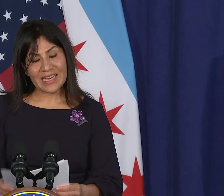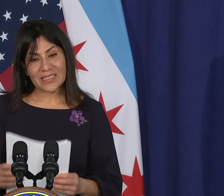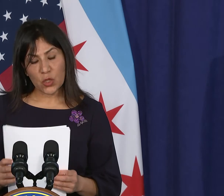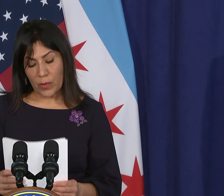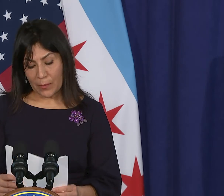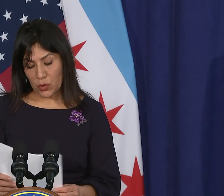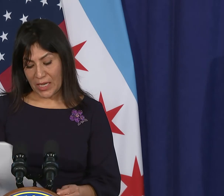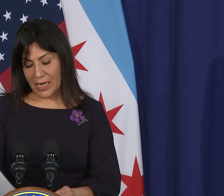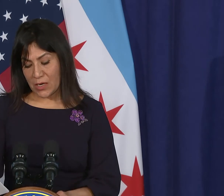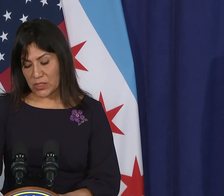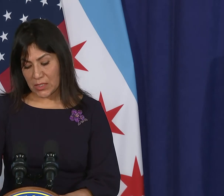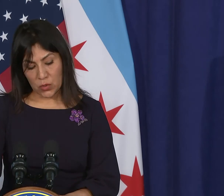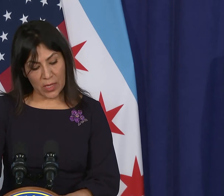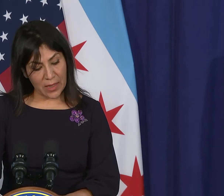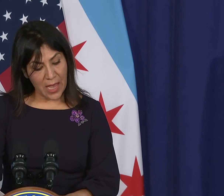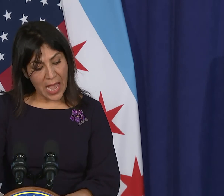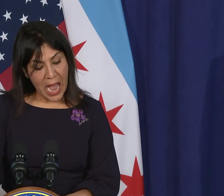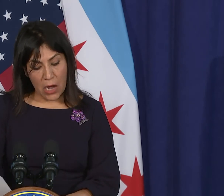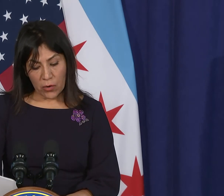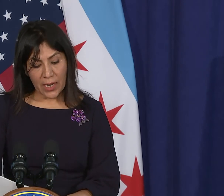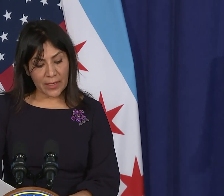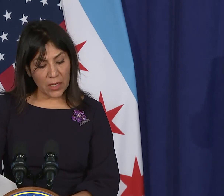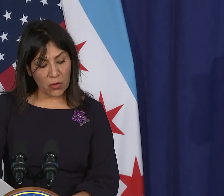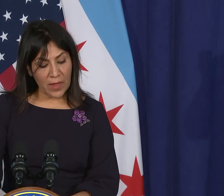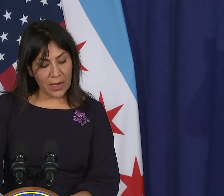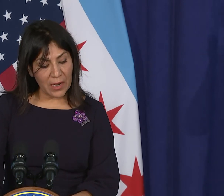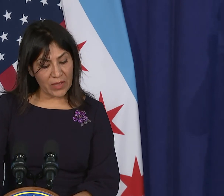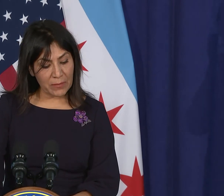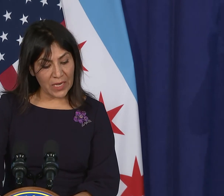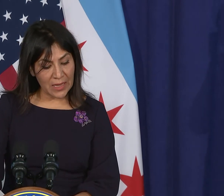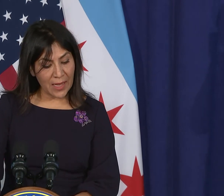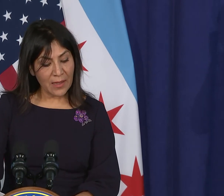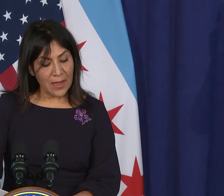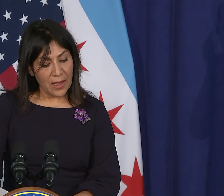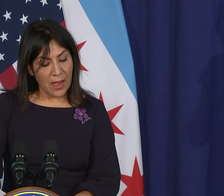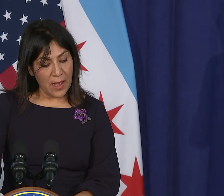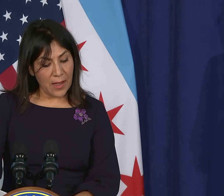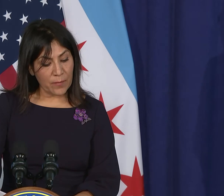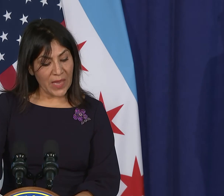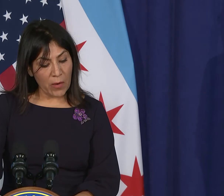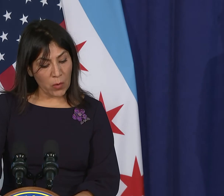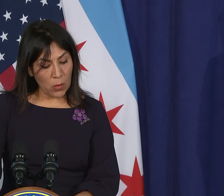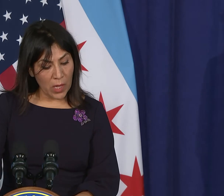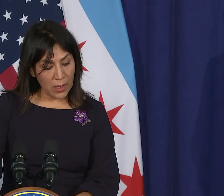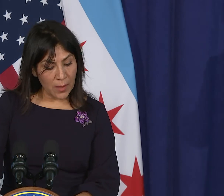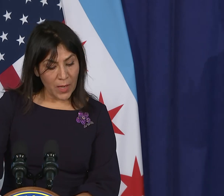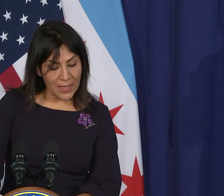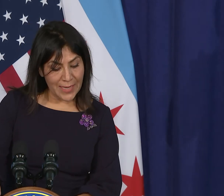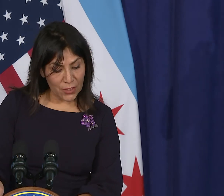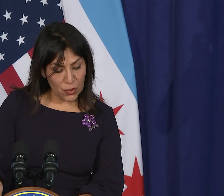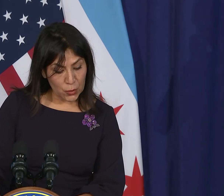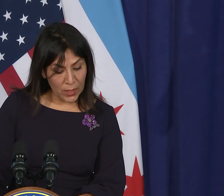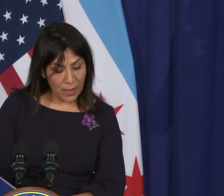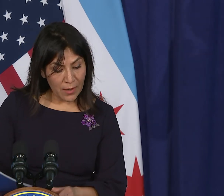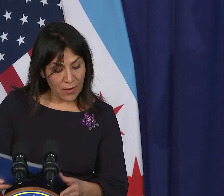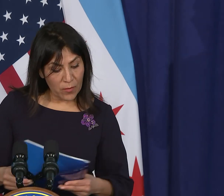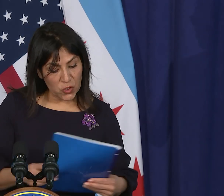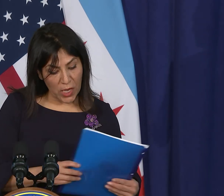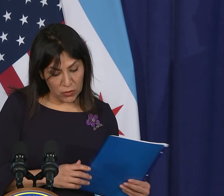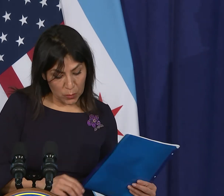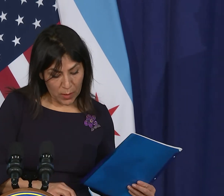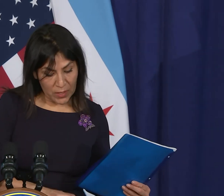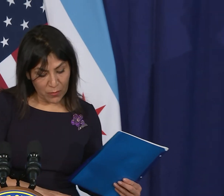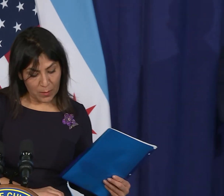lo que están haciendo para proteger a nuestra ciudad. Ahora quiero darle la bienvenida. Now I want to welcome Dr. Luna